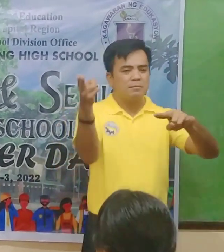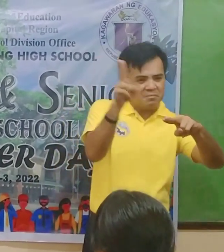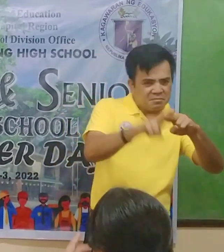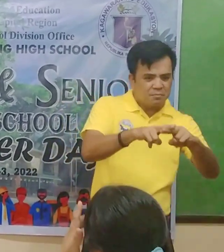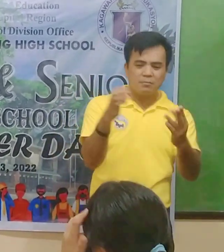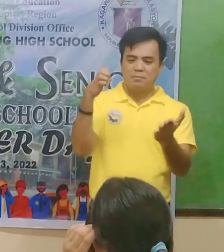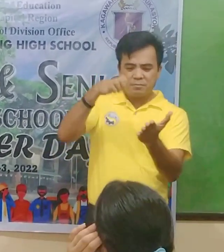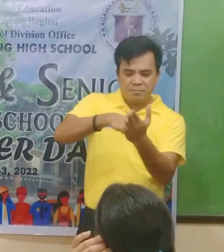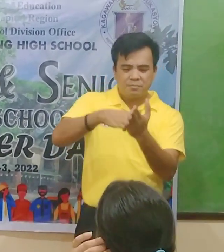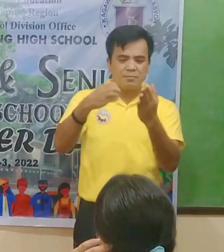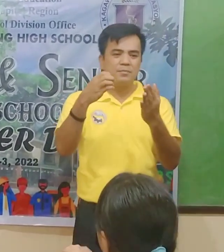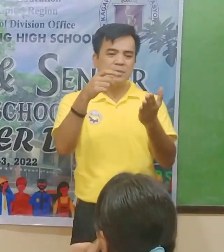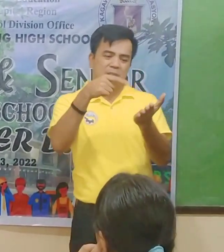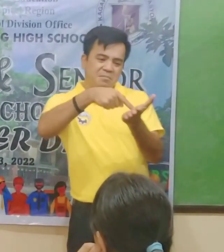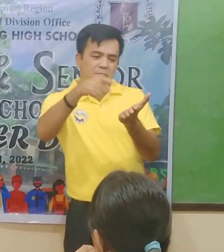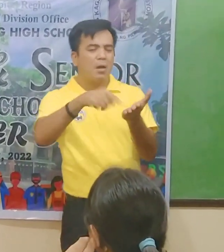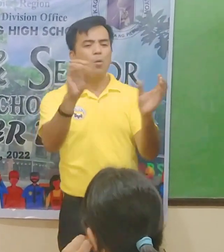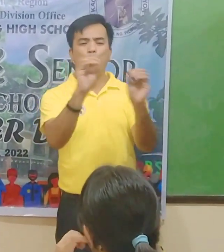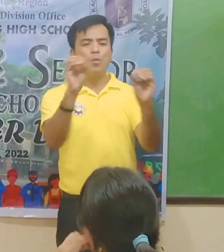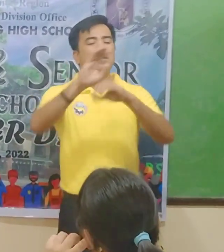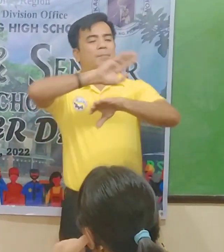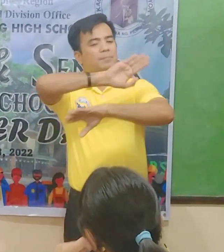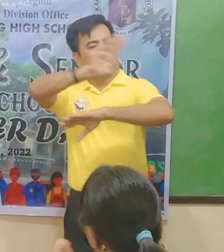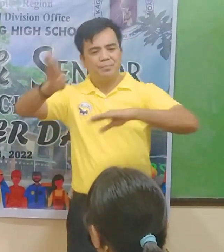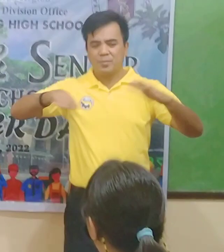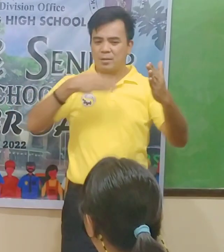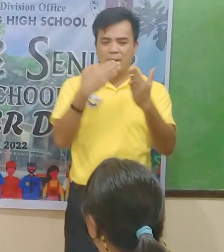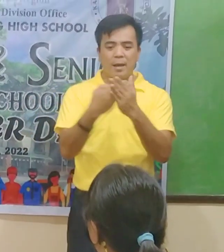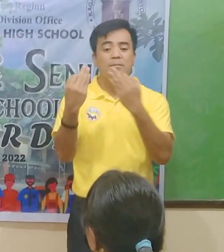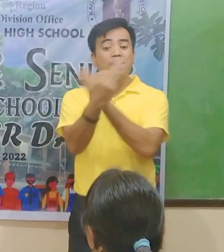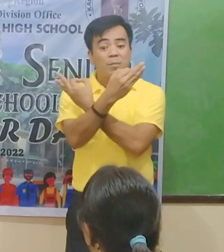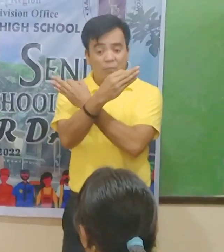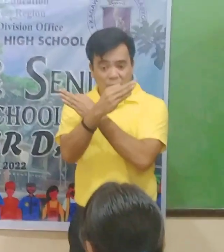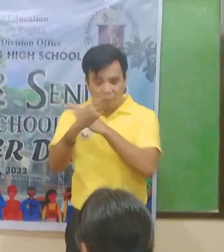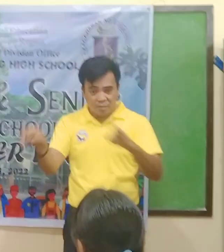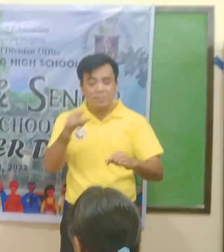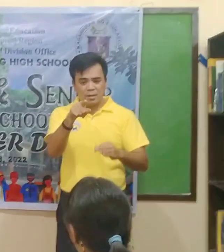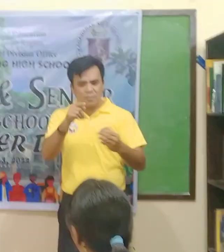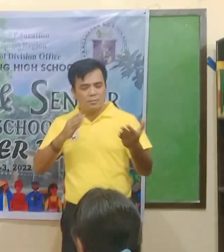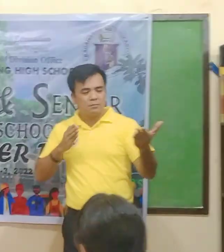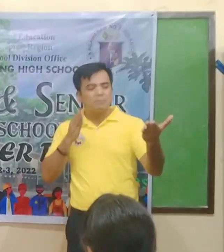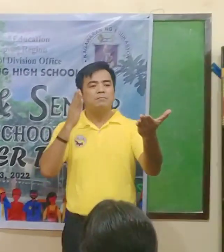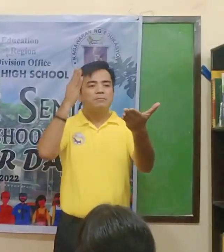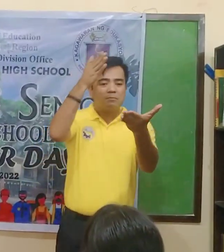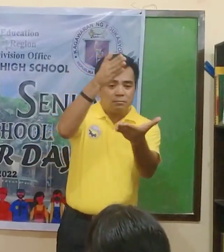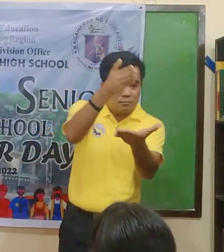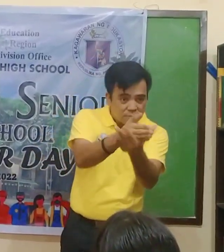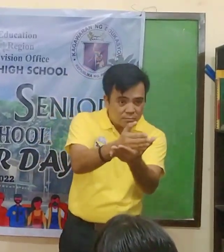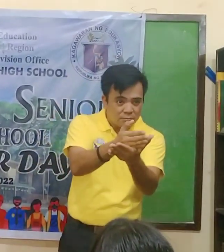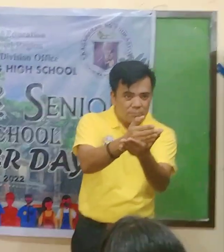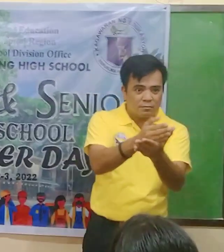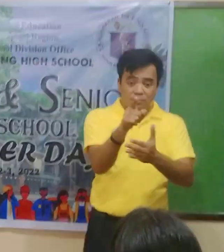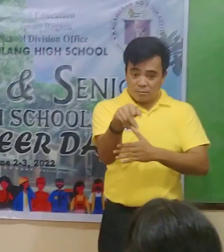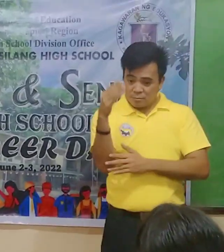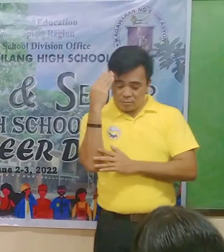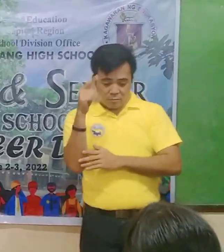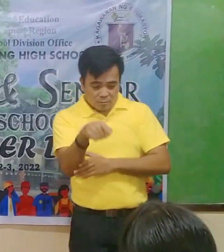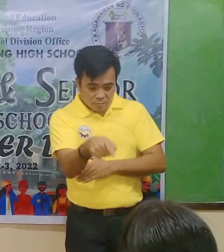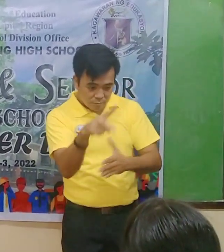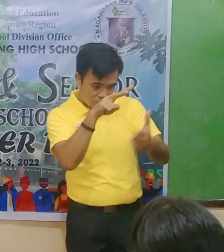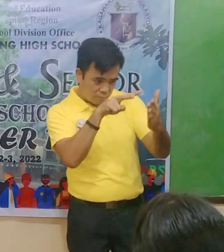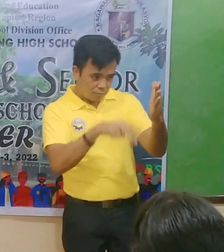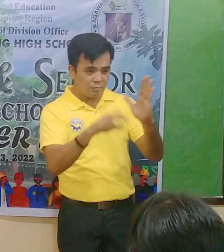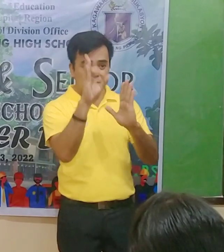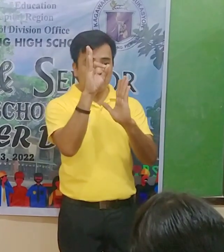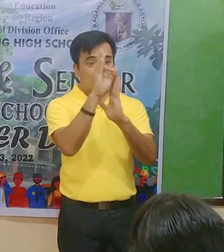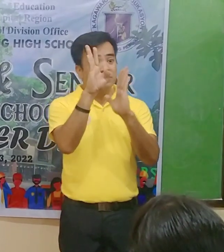fee. Makakapag-enroll po kayo ng libre kay Southeast Asia. Pumunta lang po kayo sa aming official Facebook page. Kung hindi po